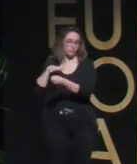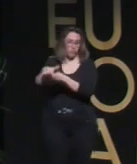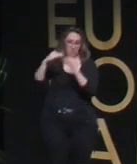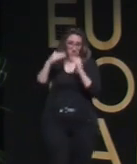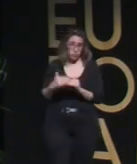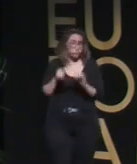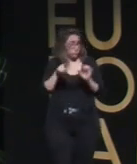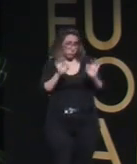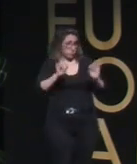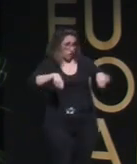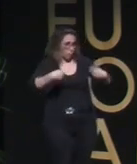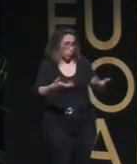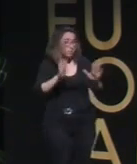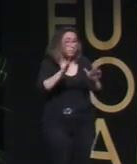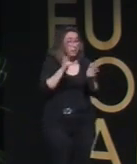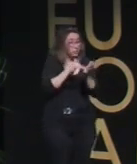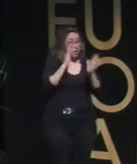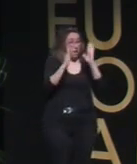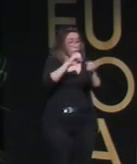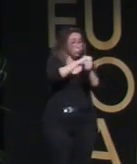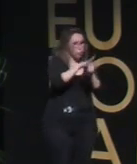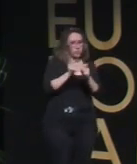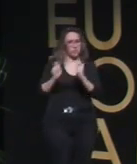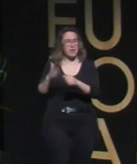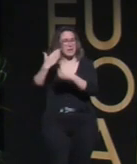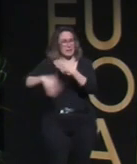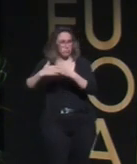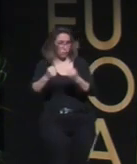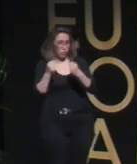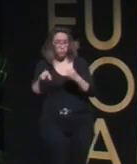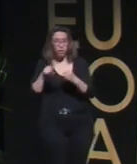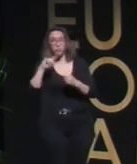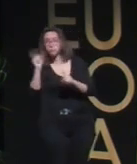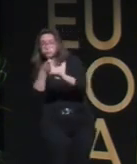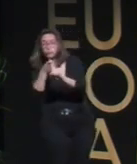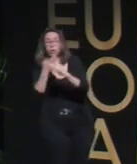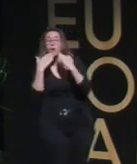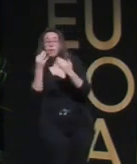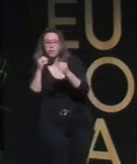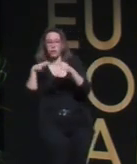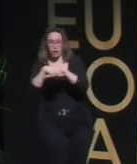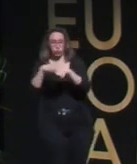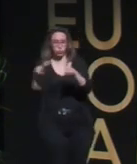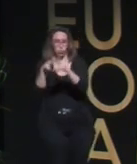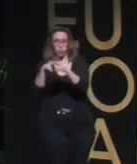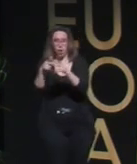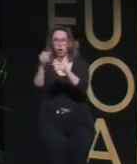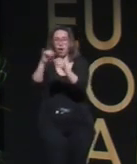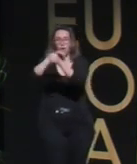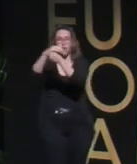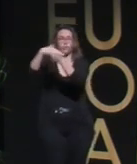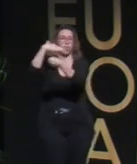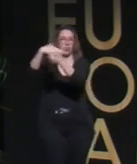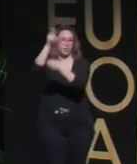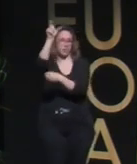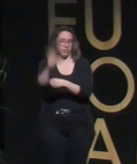sano. Lo que pasa es que con el COVID es algo que se les ha limitado muchísimo y al final los han encontrado en las redes sociales. Y en las redes sociales han encontrado influencers que tienen yos alternativos y